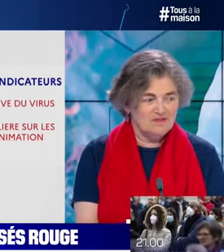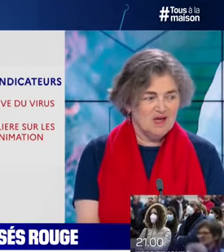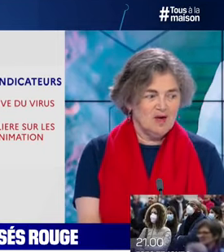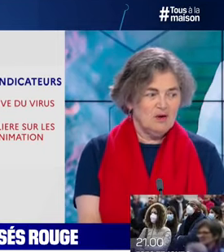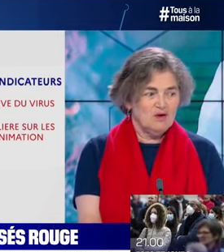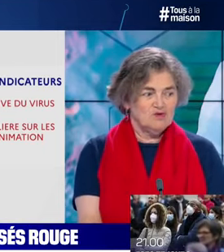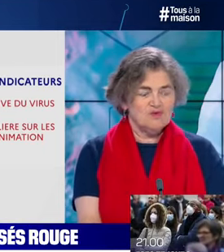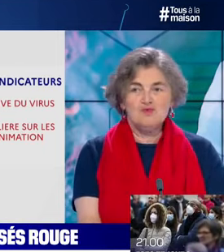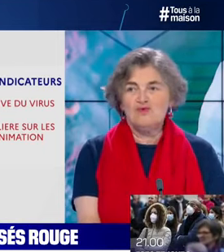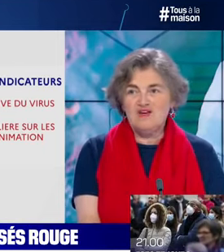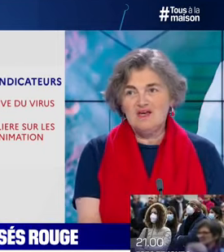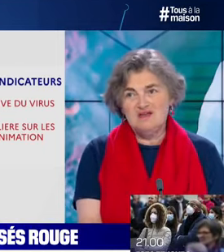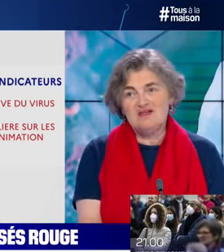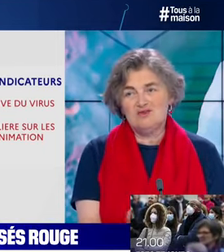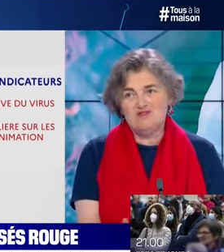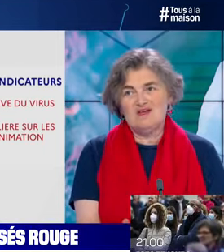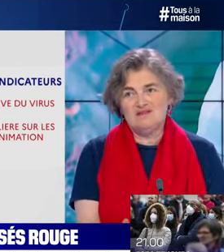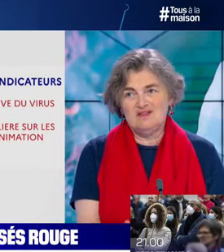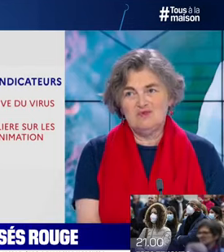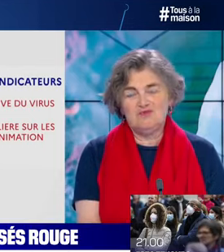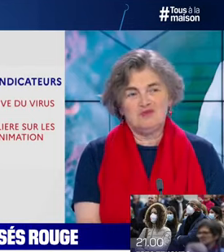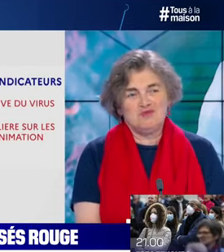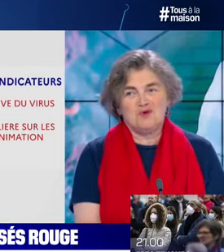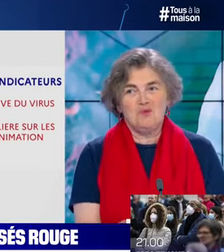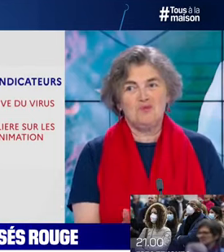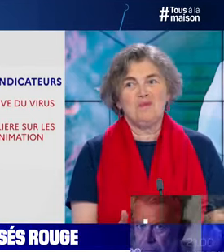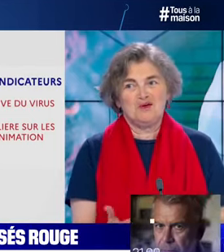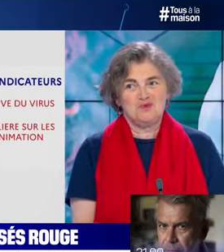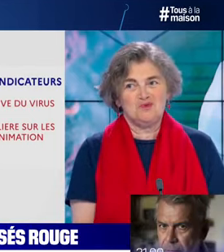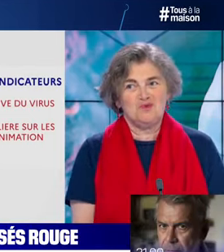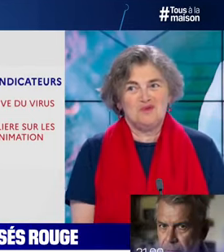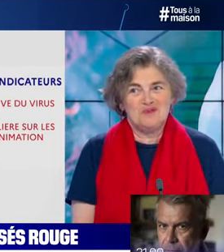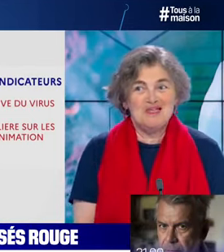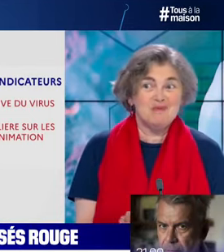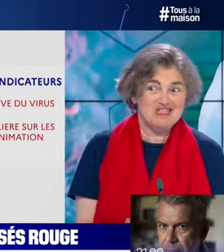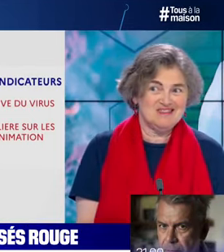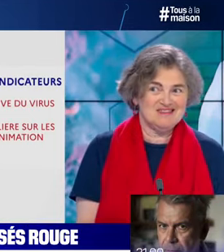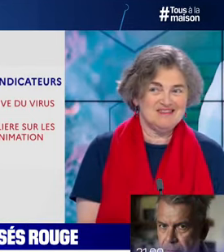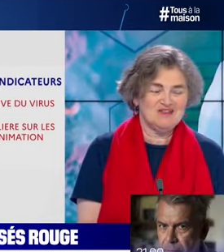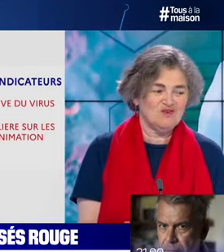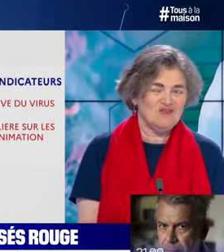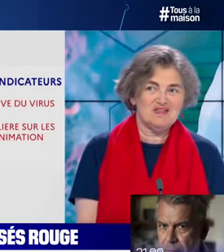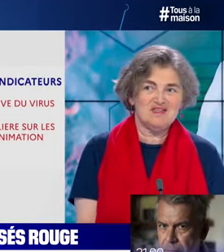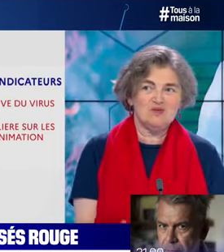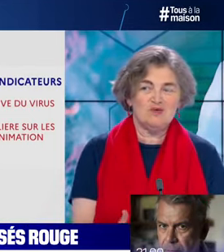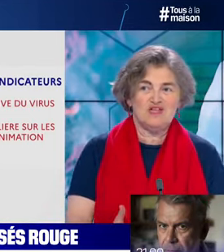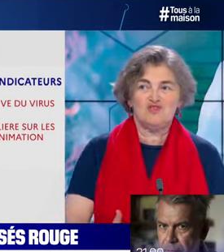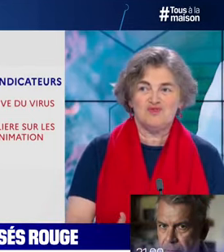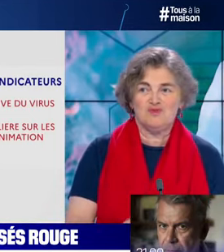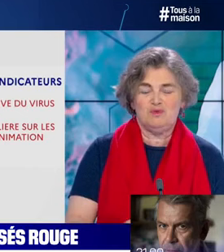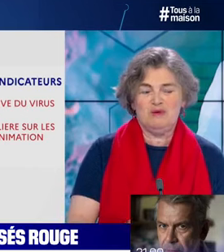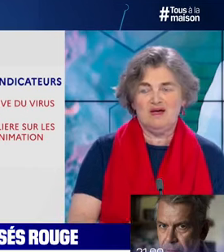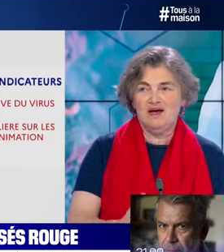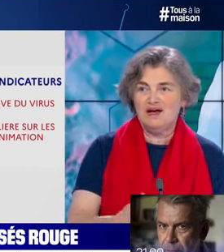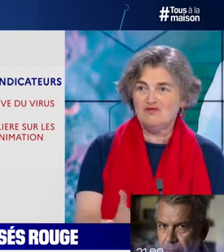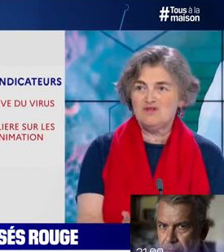carte. Ceux qui sont en vert, qui restent en vert. Et donc, il faut qu'ils soient encore plus précautionneux qu'ils ne l'imaginent. C'est-à-dire qu'en fait, ils ont eu la